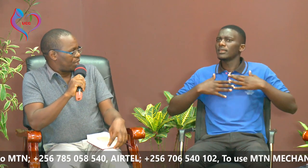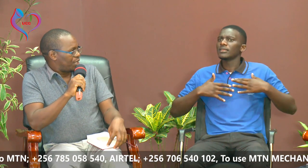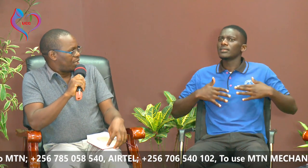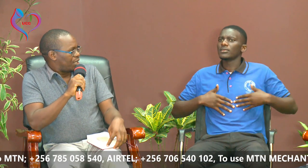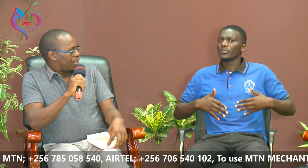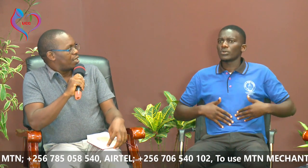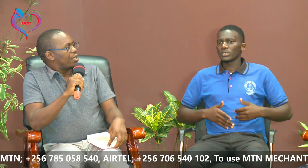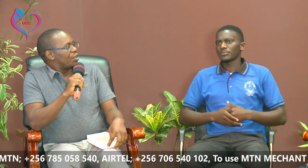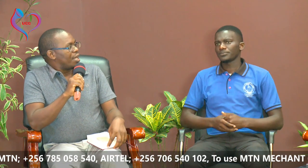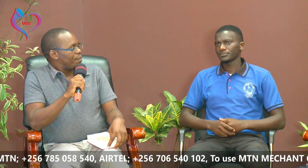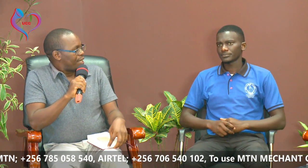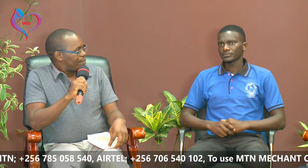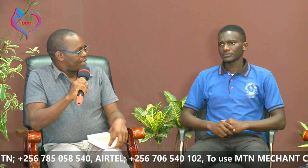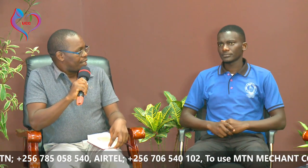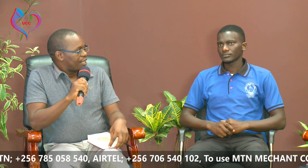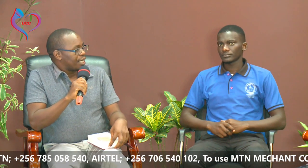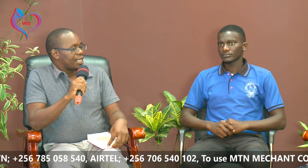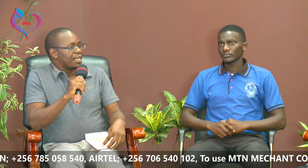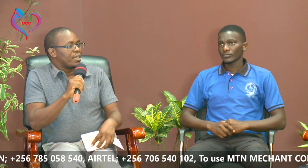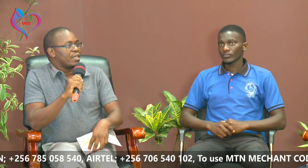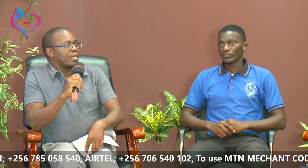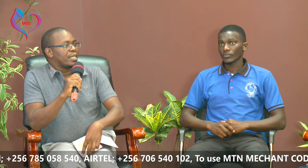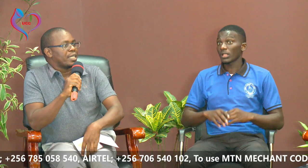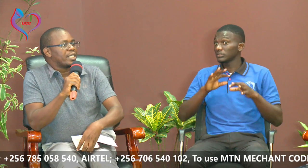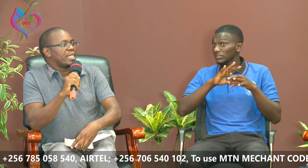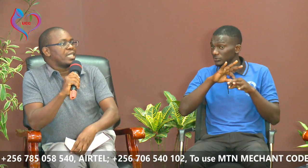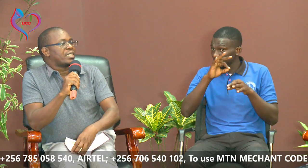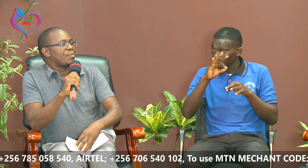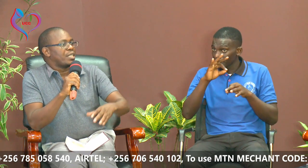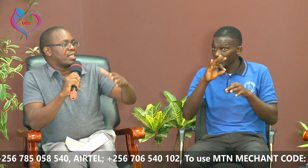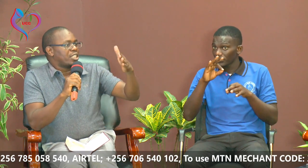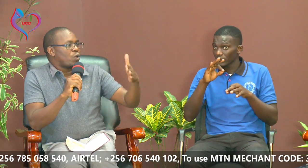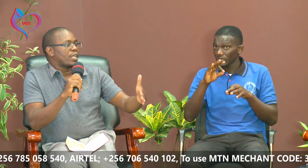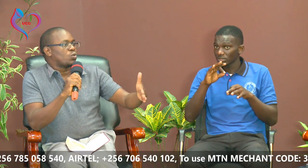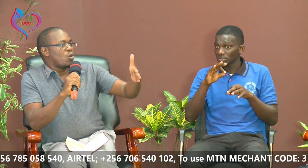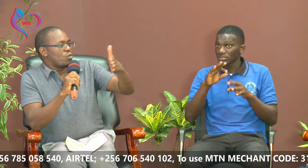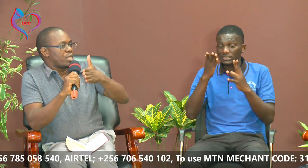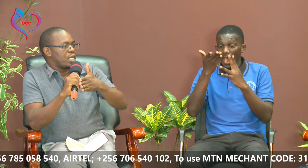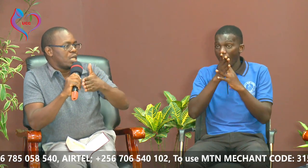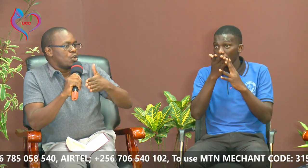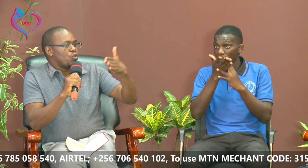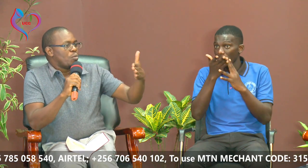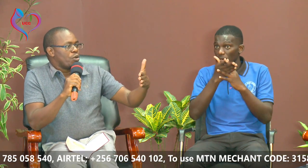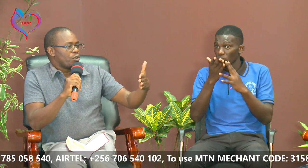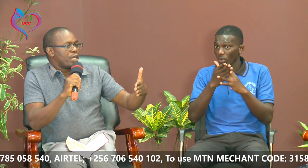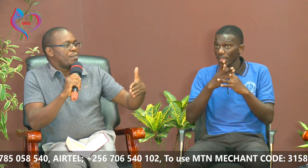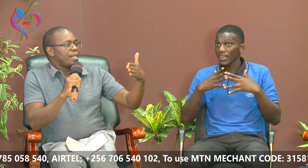mobili. Meme ye intermediate chechiri wakati womobili no mwoyo.